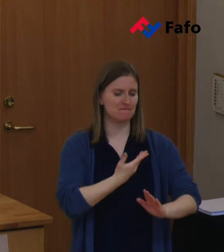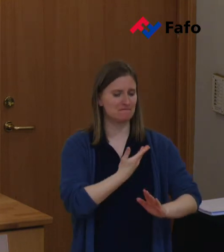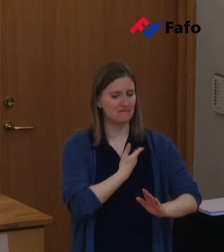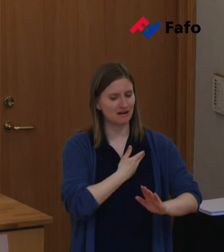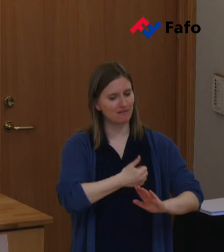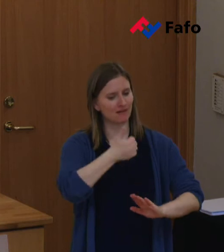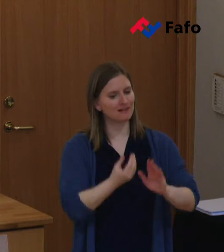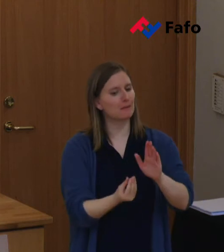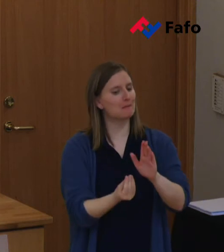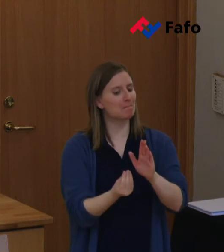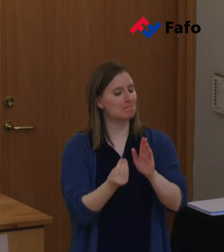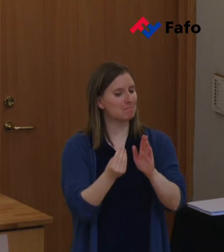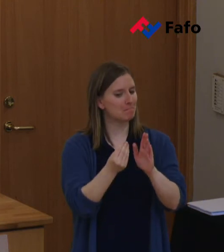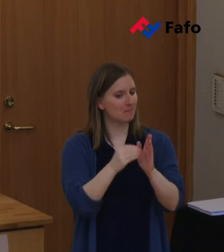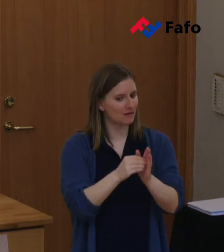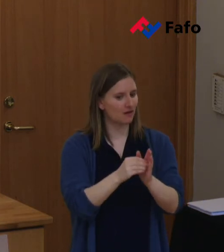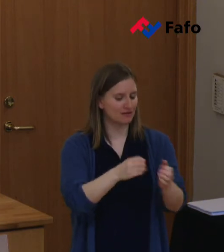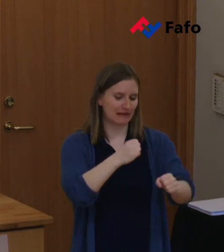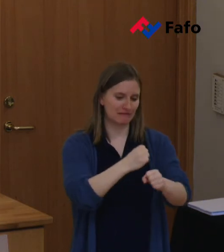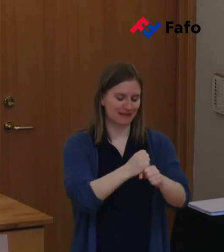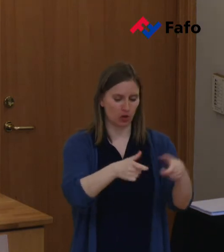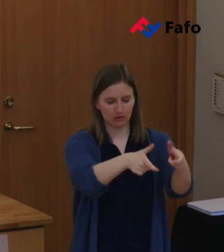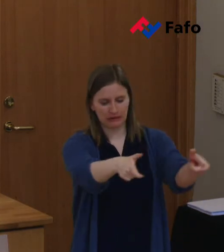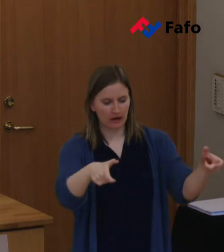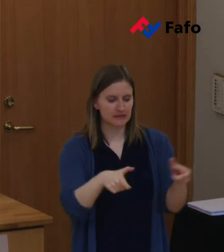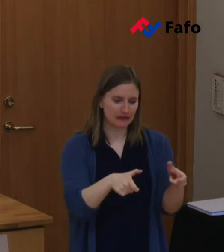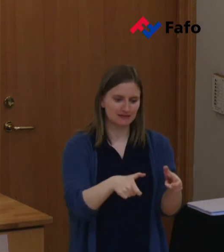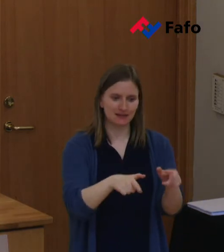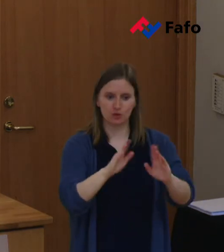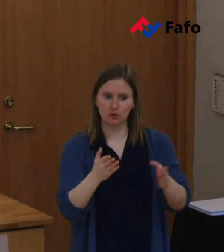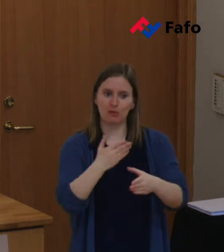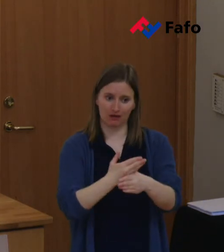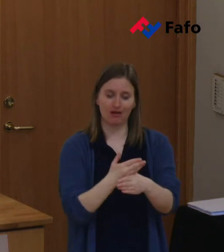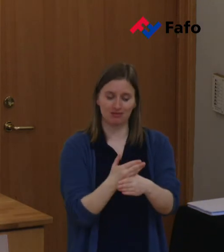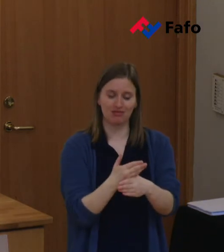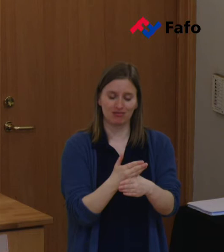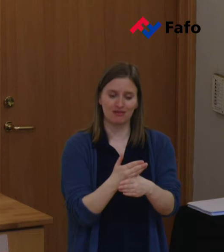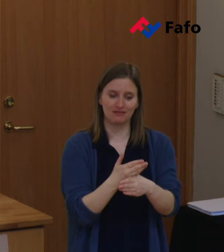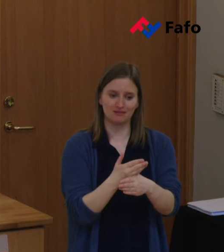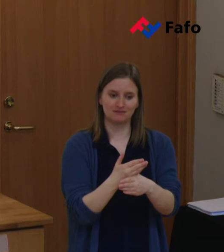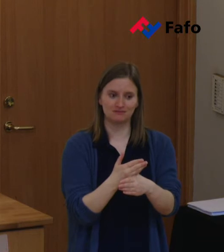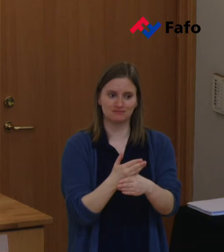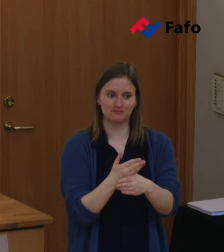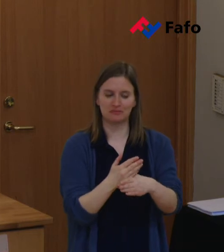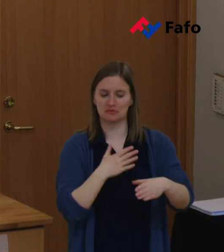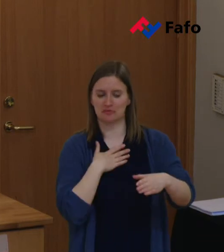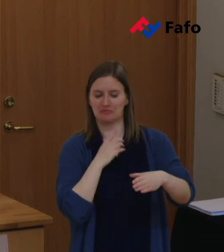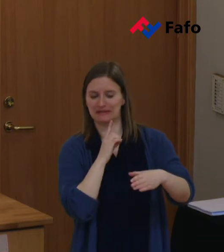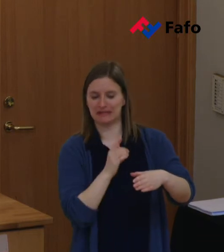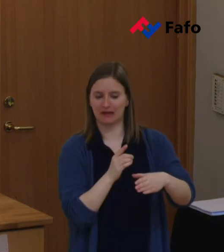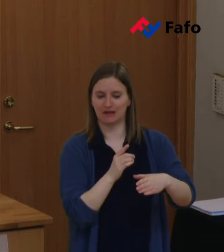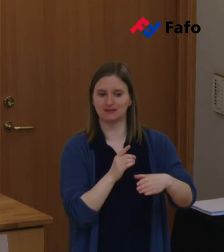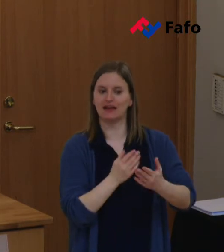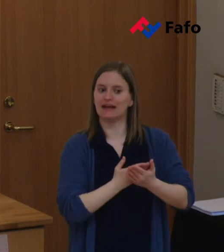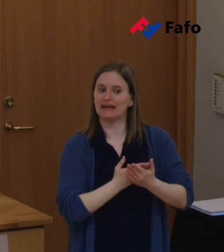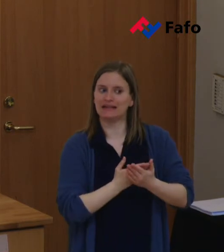kjempeviktig bidrag inn i verktøykassa til Husbanken. Og så skal jeg slenge på det at det ingen